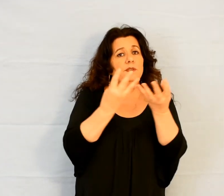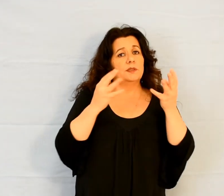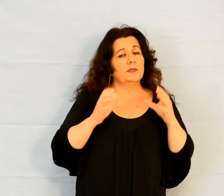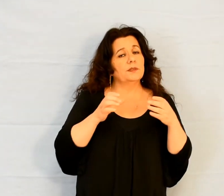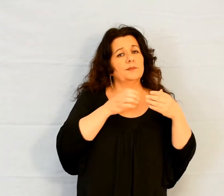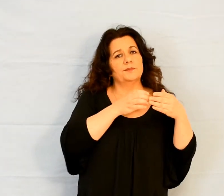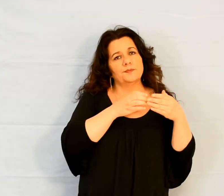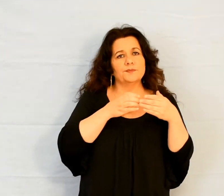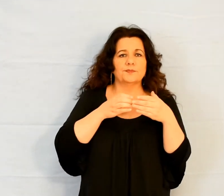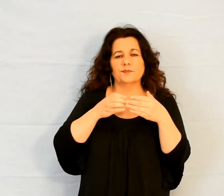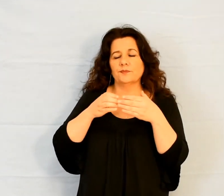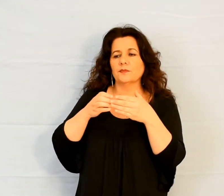le torrent du Cédron.